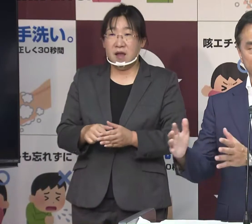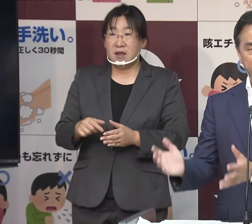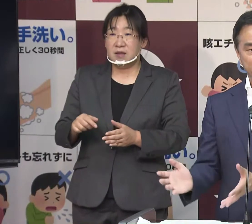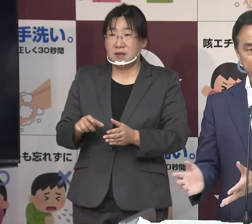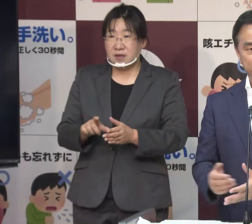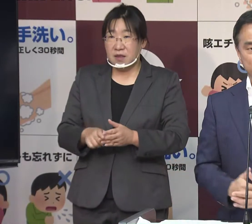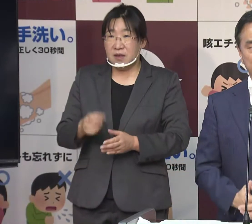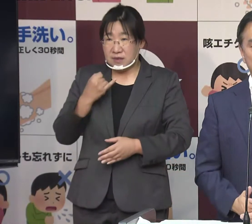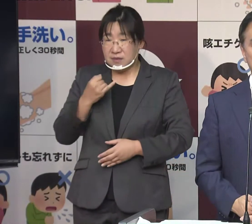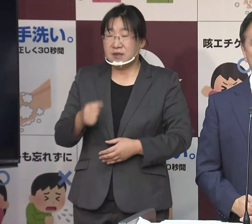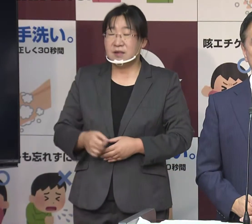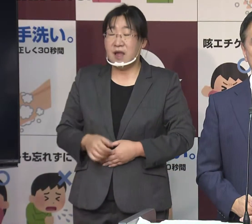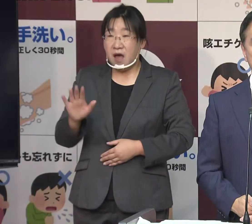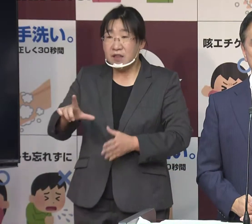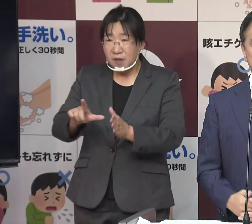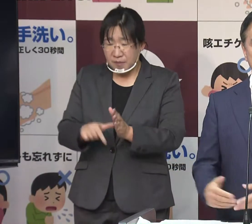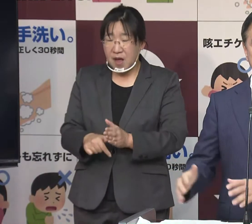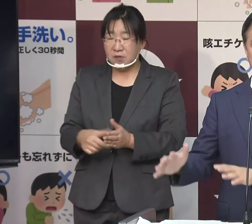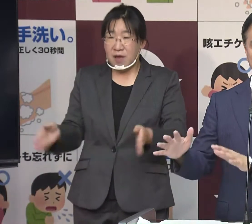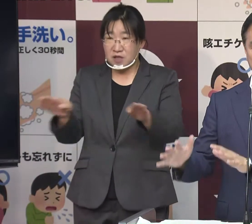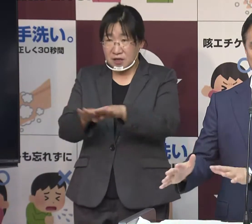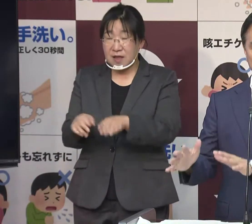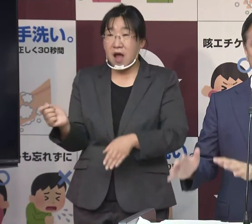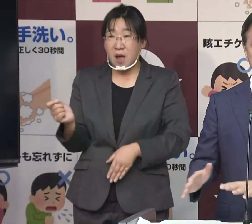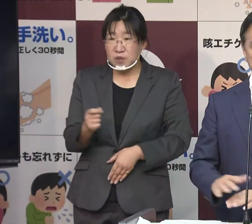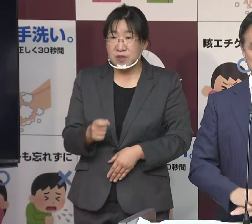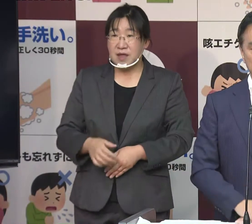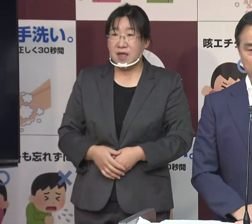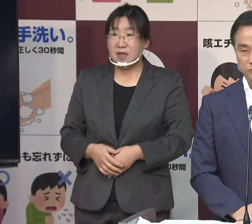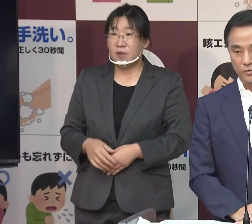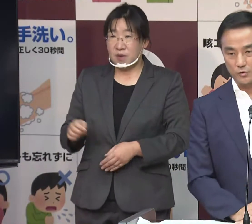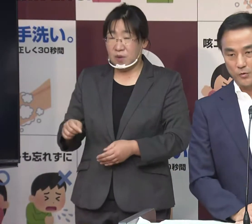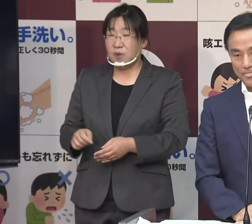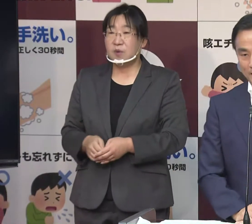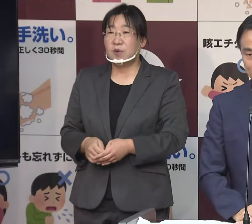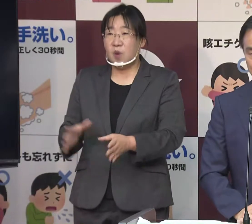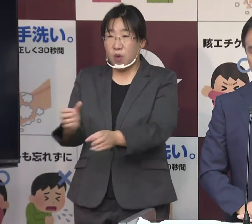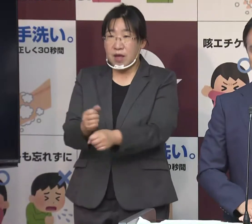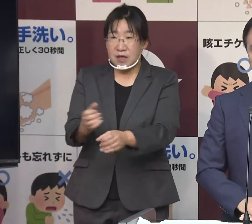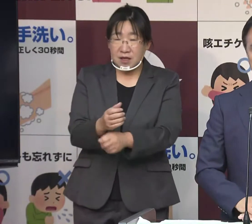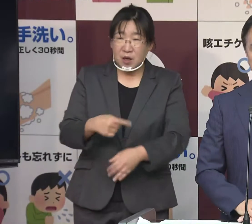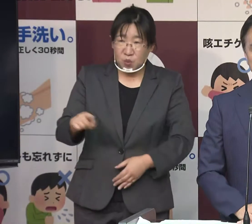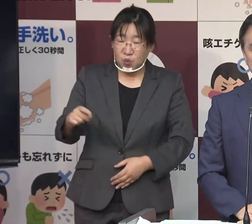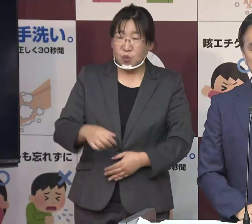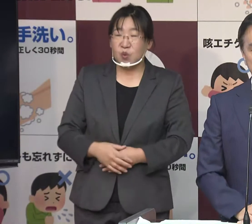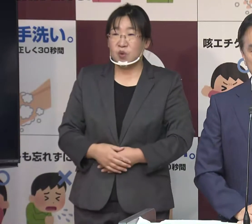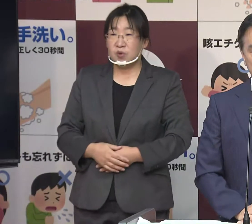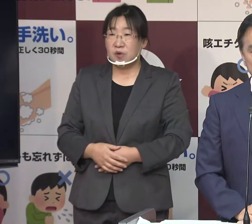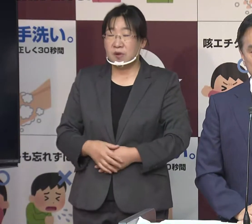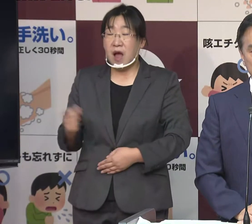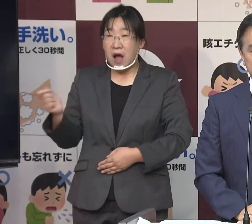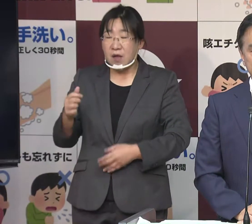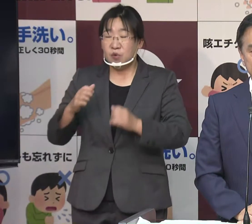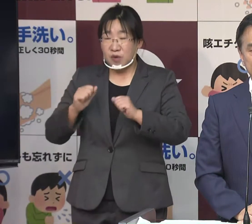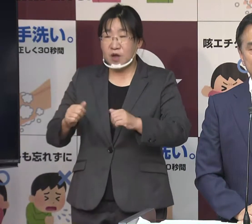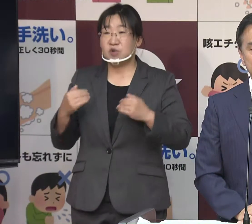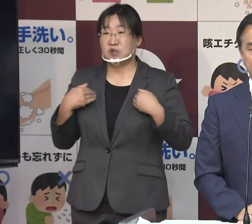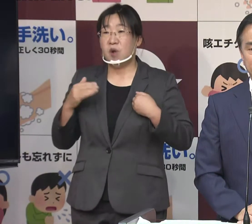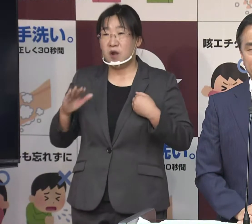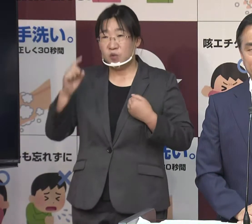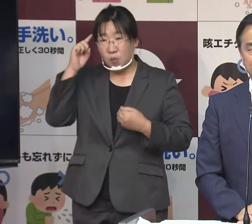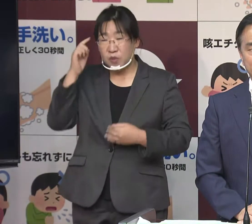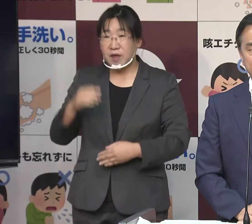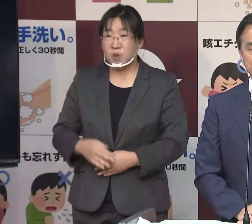やかに封じ込めを行うことによってですね、それをまあ消していくということ、まあ、これが今急がれることだろうと思っています